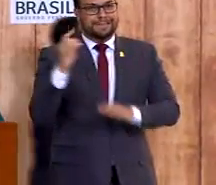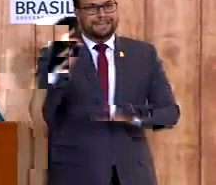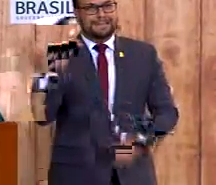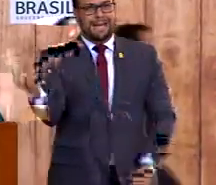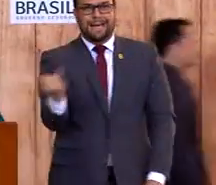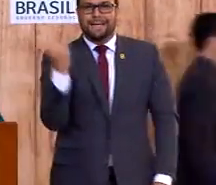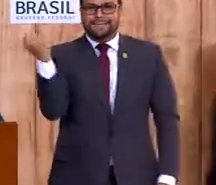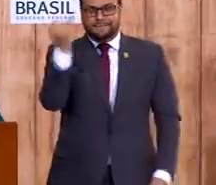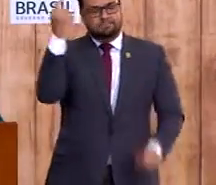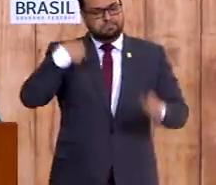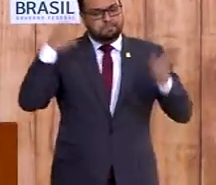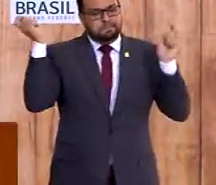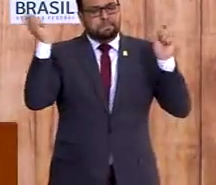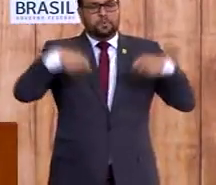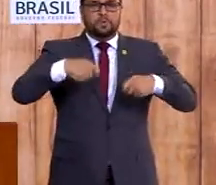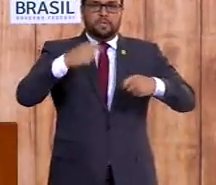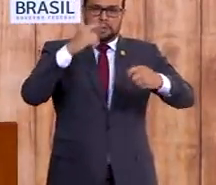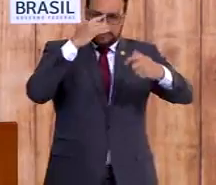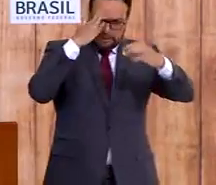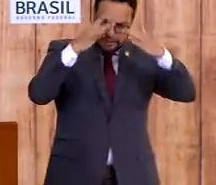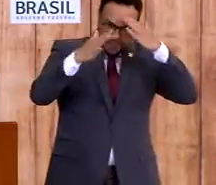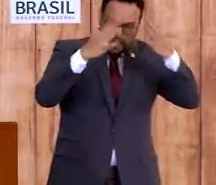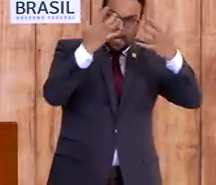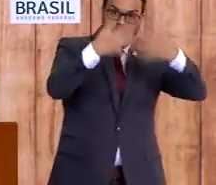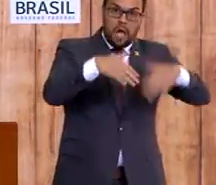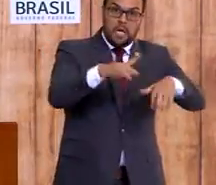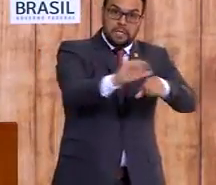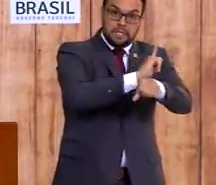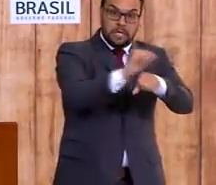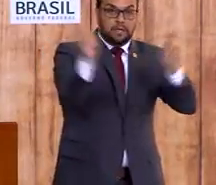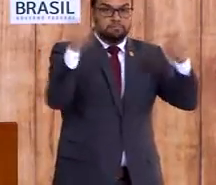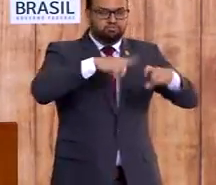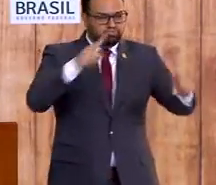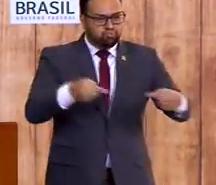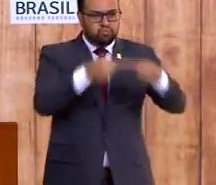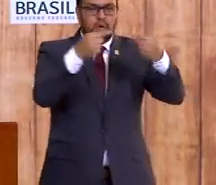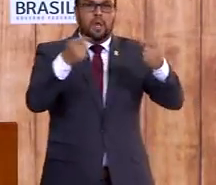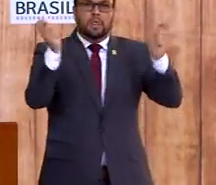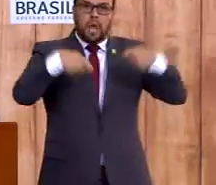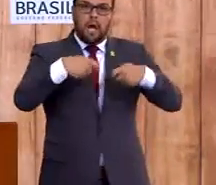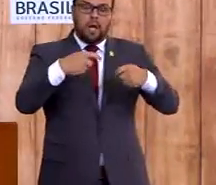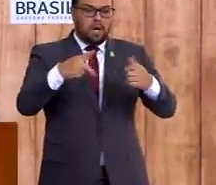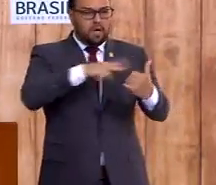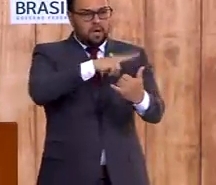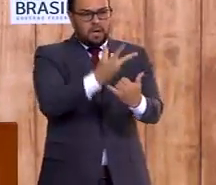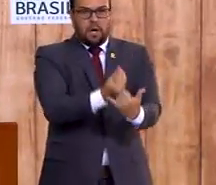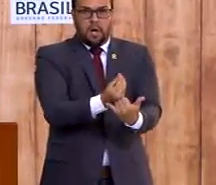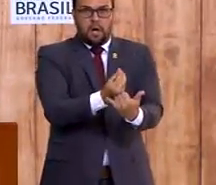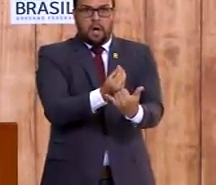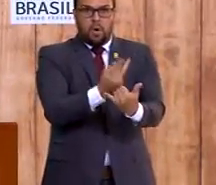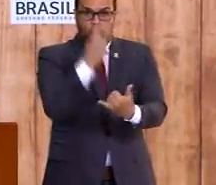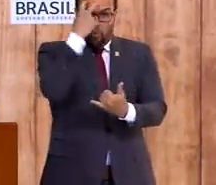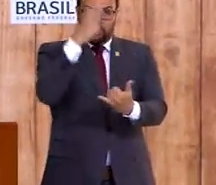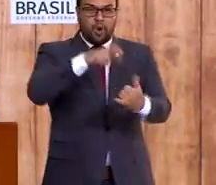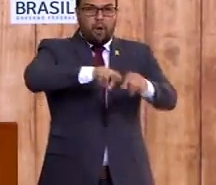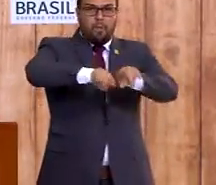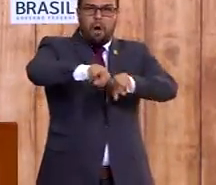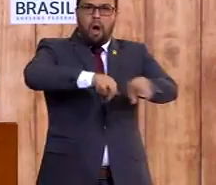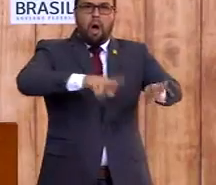seja por seja possível pensar estratégicas públicas condizentes para torná-las um bem cultural cada vez mais